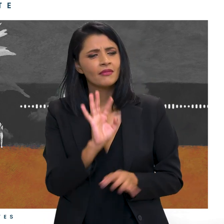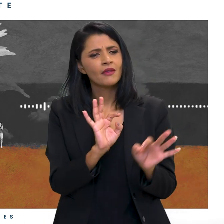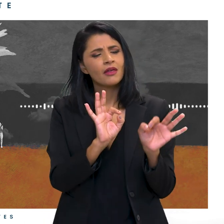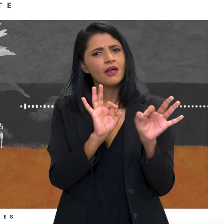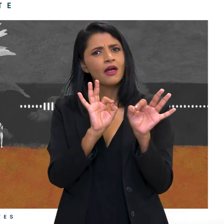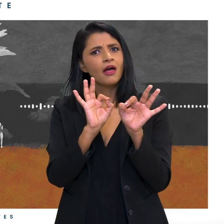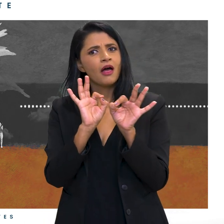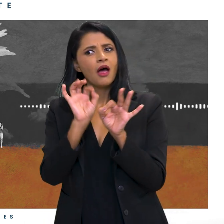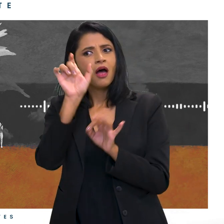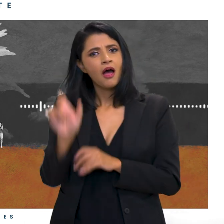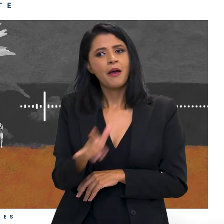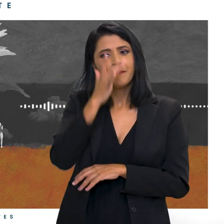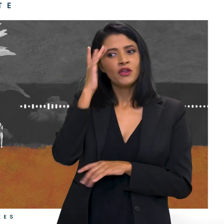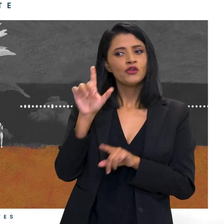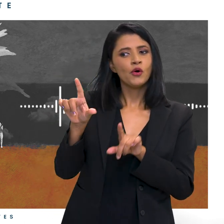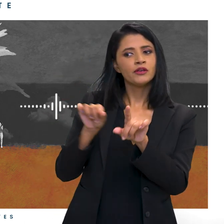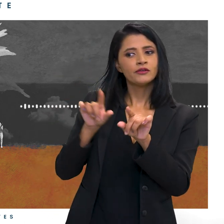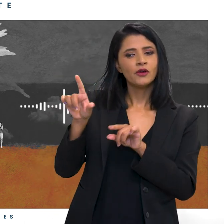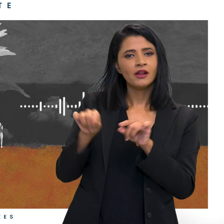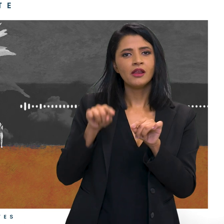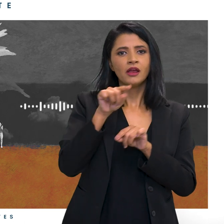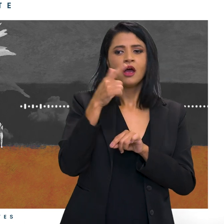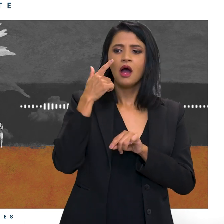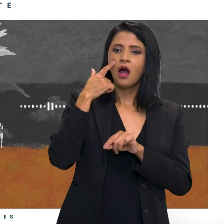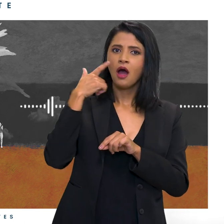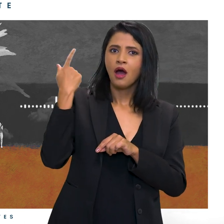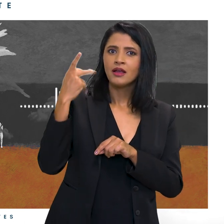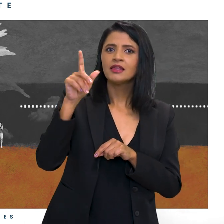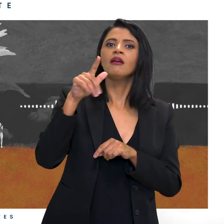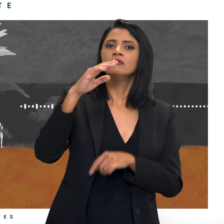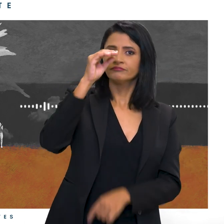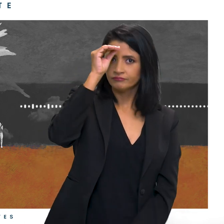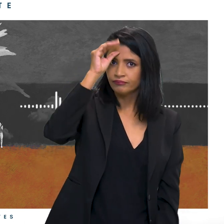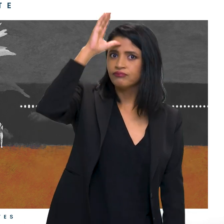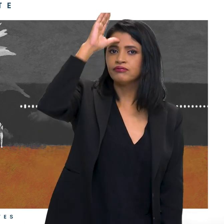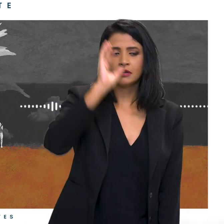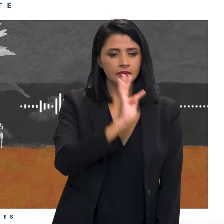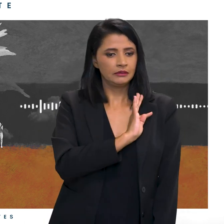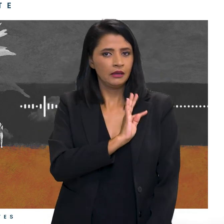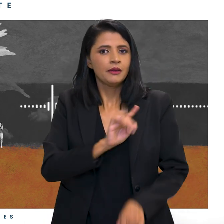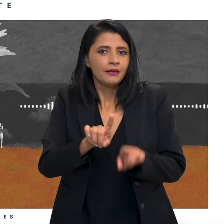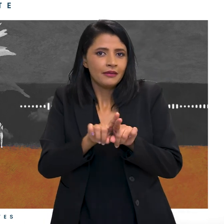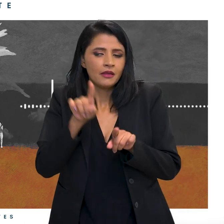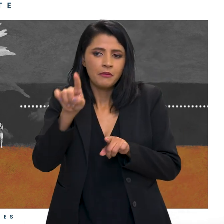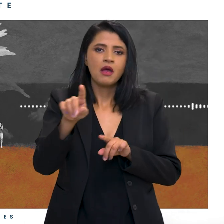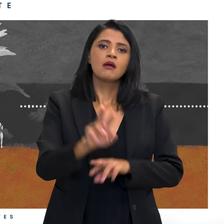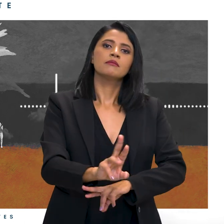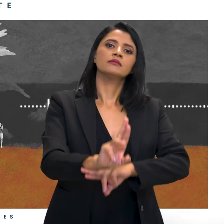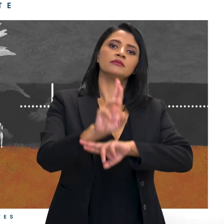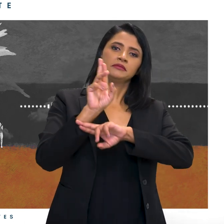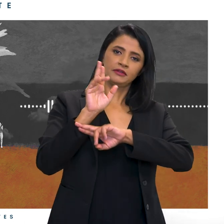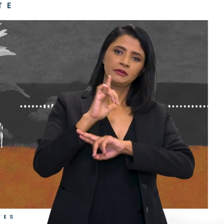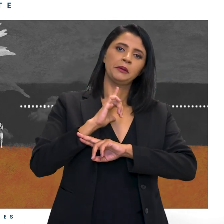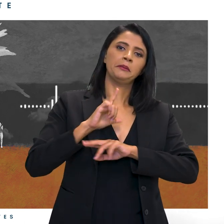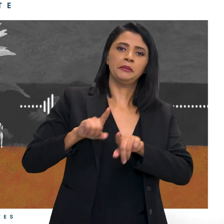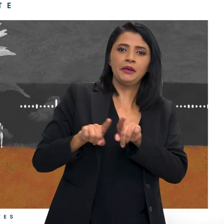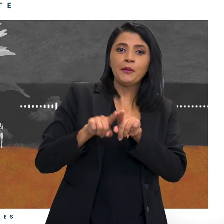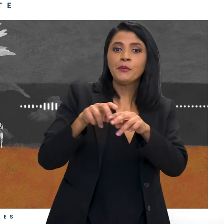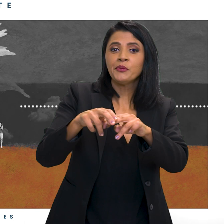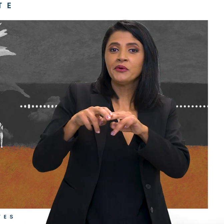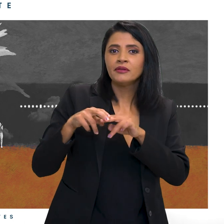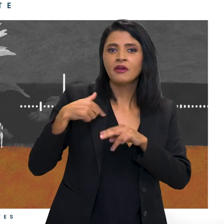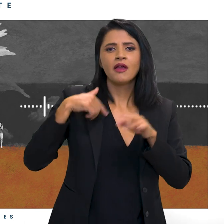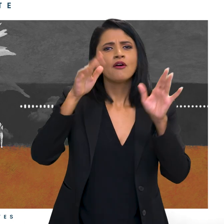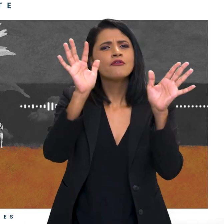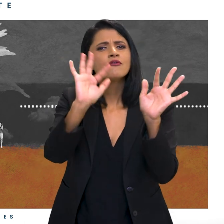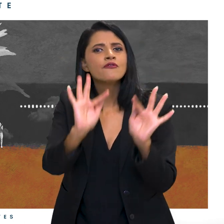É muito legal acompanhar casos em que as pessoas escolhidas para os cargos têm não só o conhecimento técnico necessário, mas também a